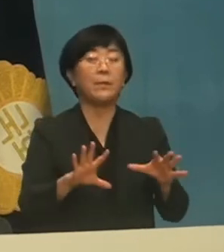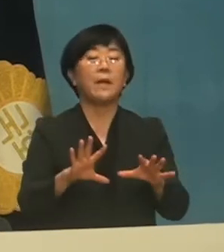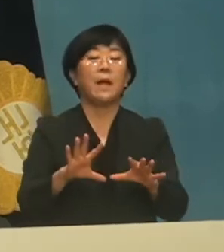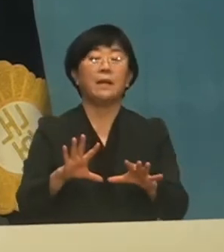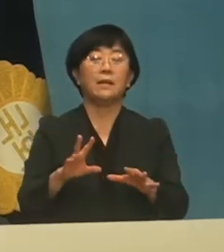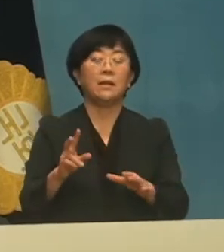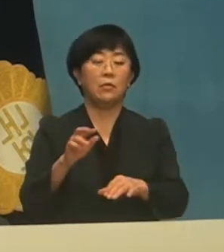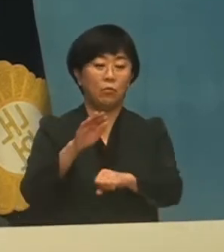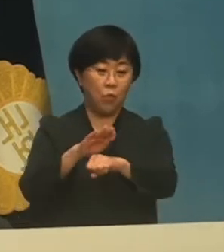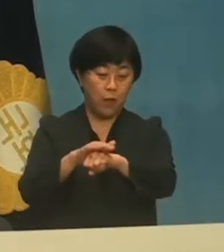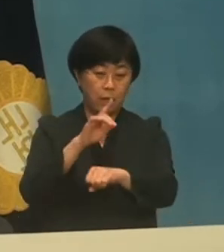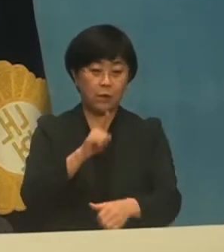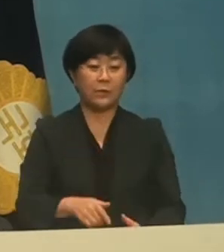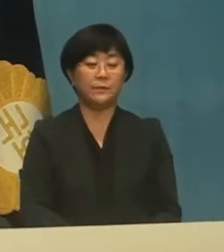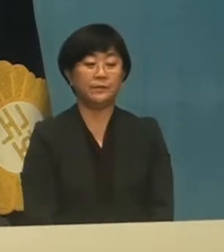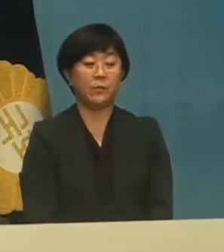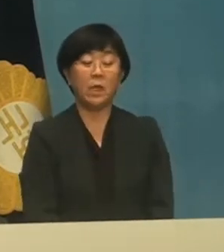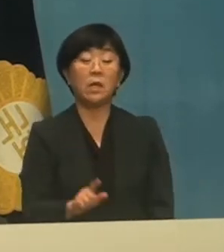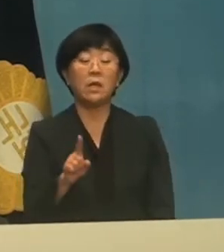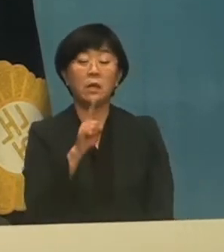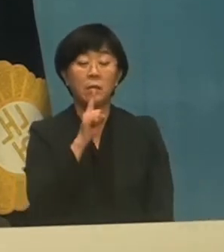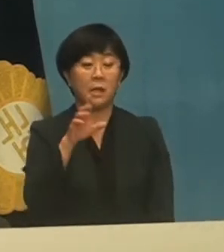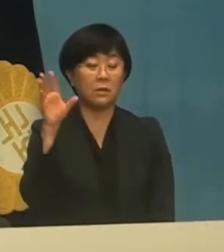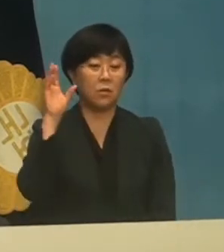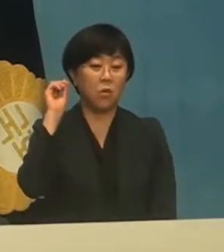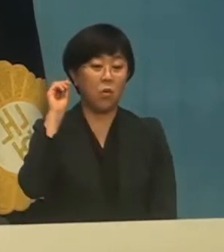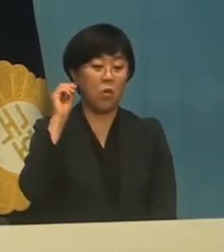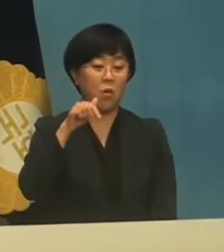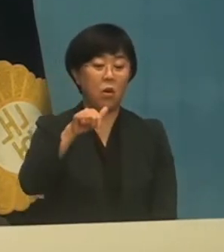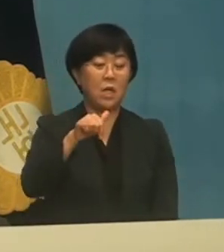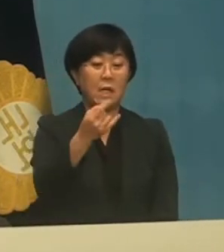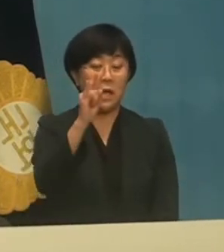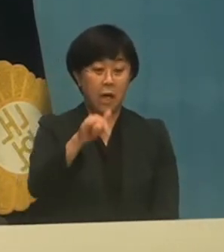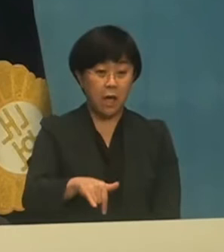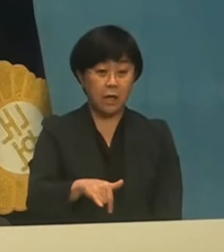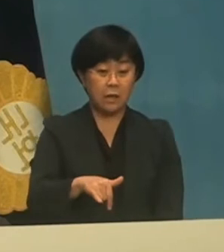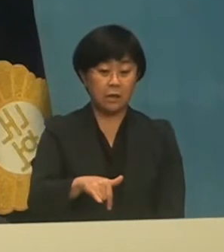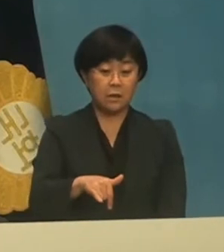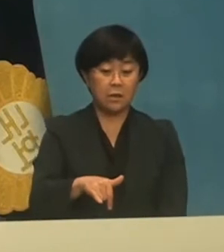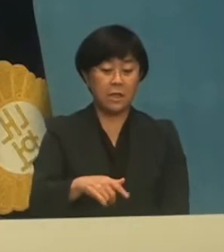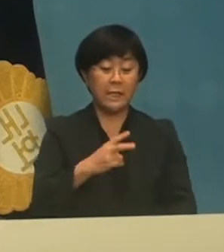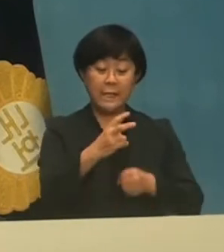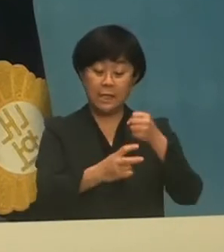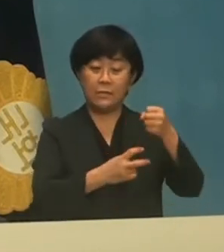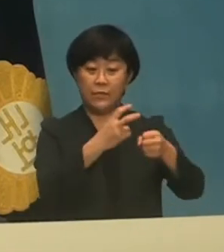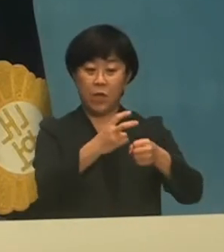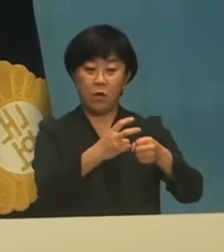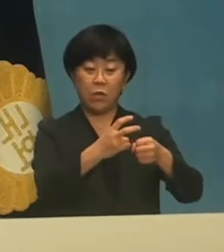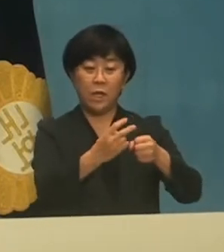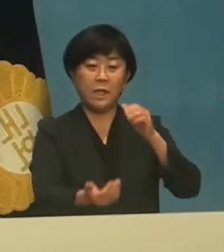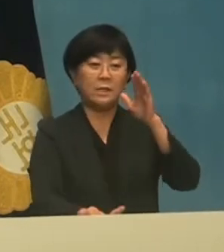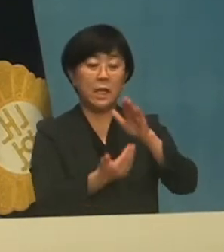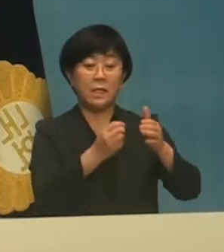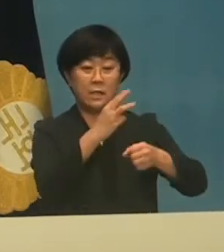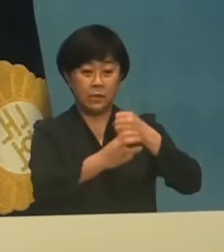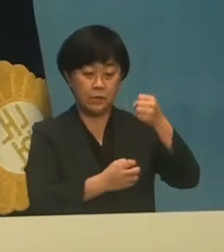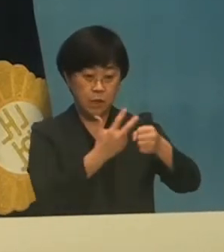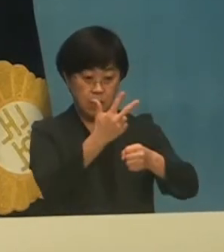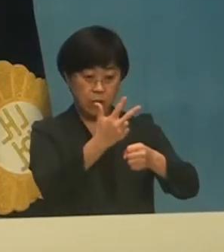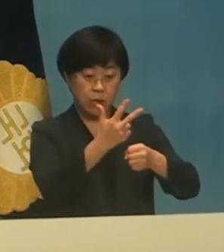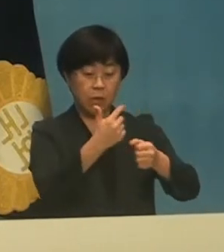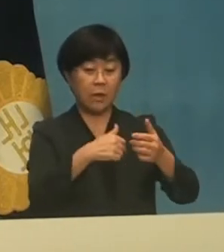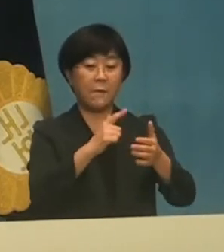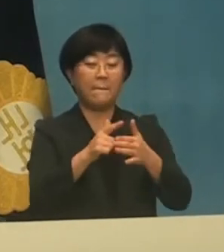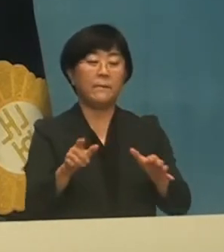써 있습니다. 이 말을 듣고 고준위 핵폐기물이 최소 20년, 최대 37년